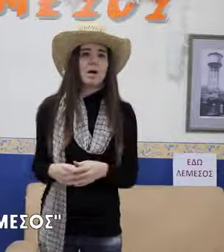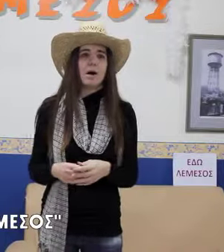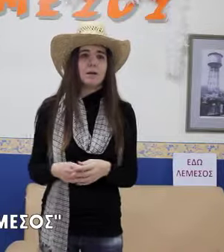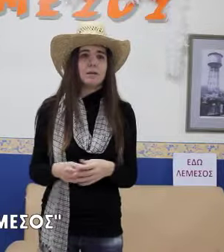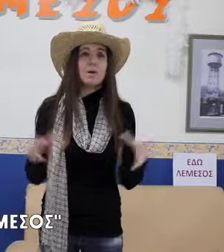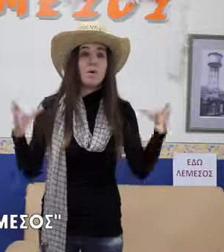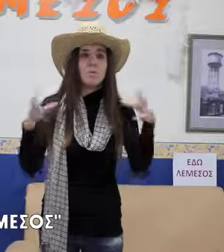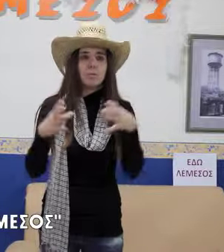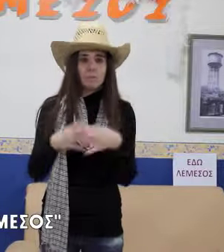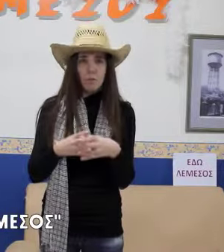ομάδες και ζεύγοι